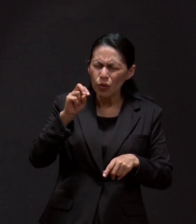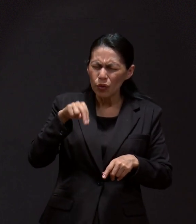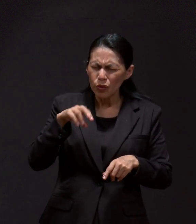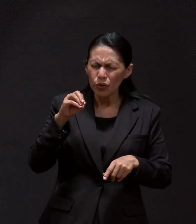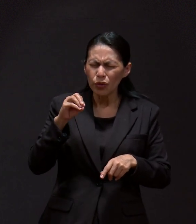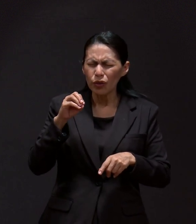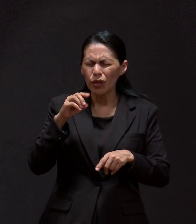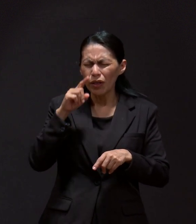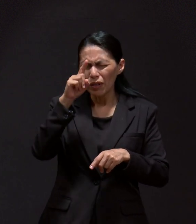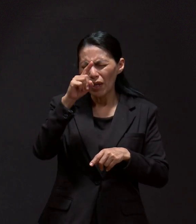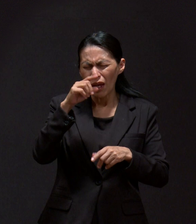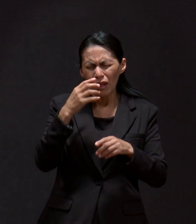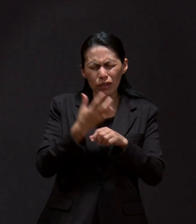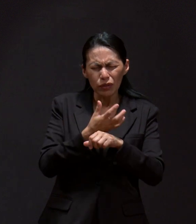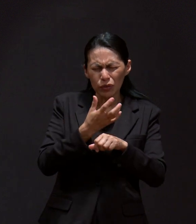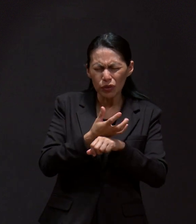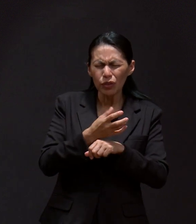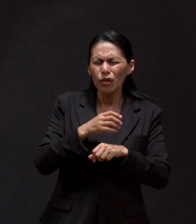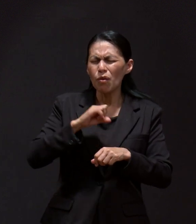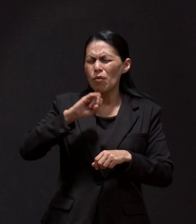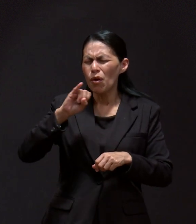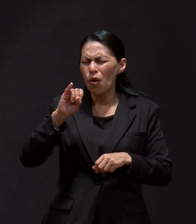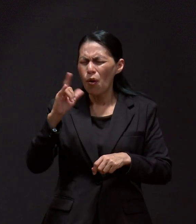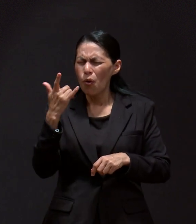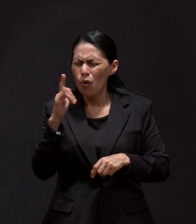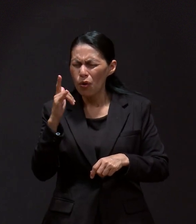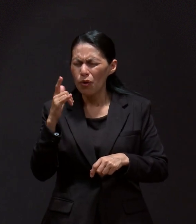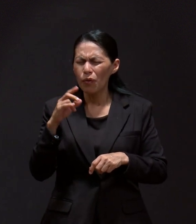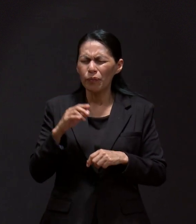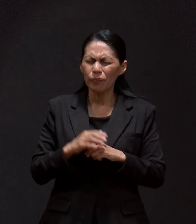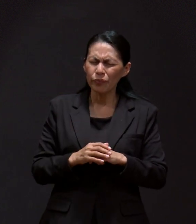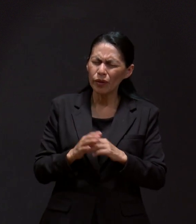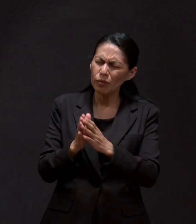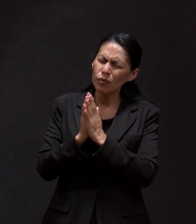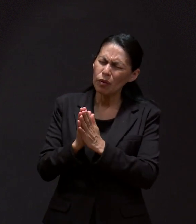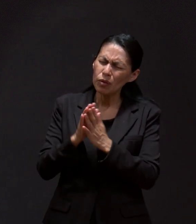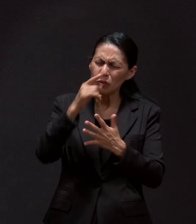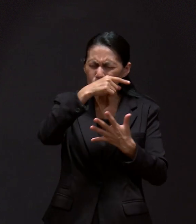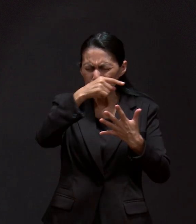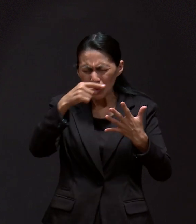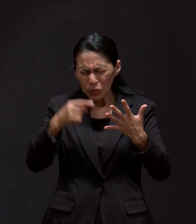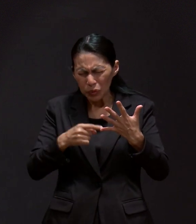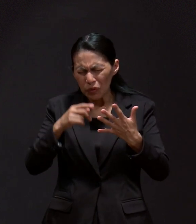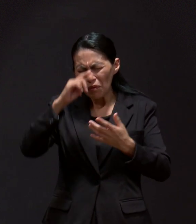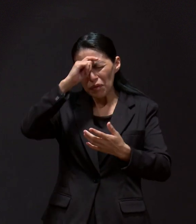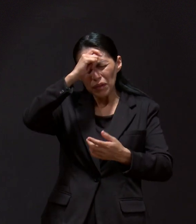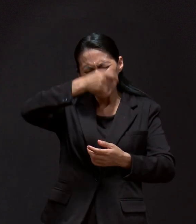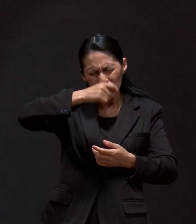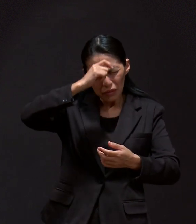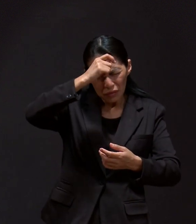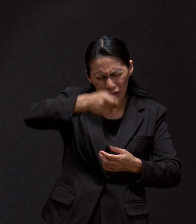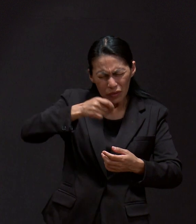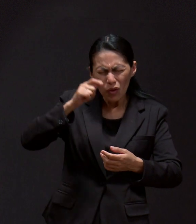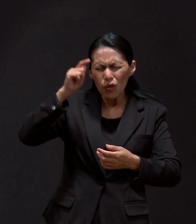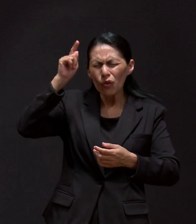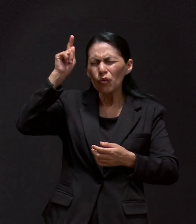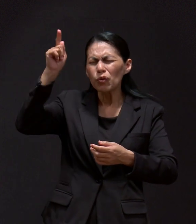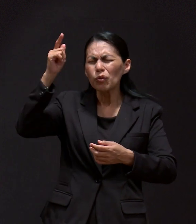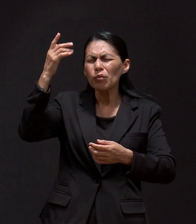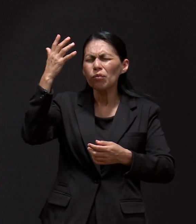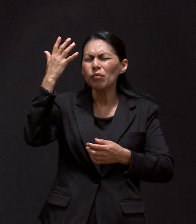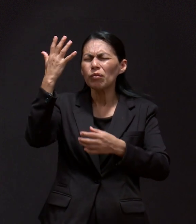francisco por julio césar verá señor te pedimos por todo eso que tu mano divina